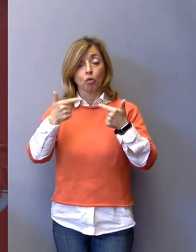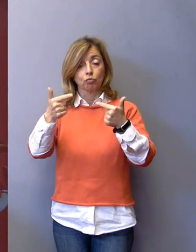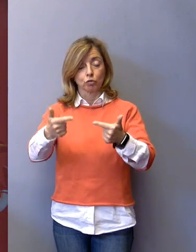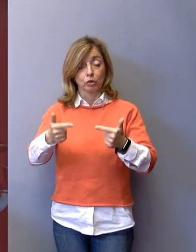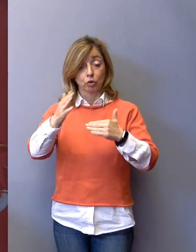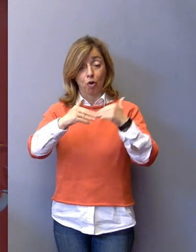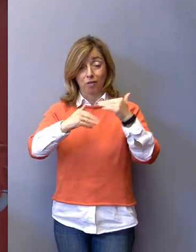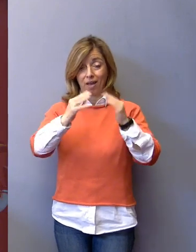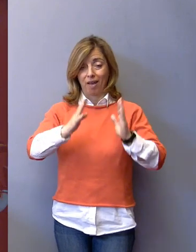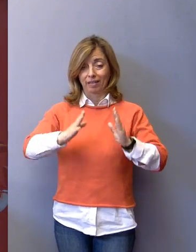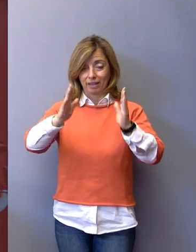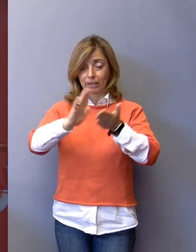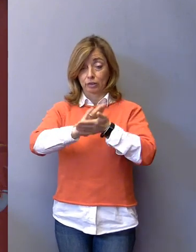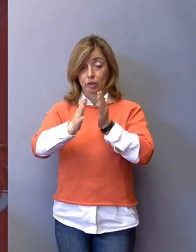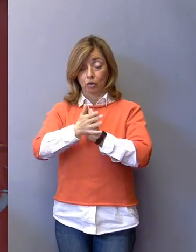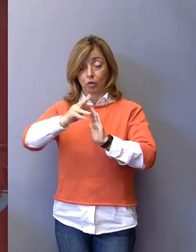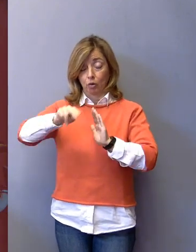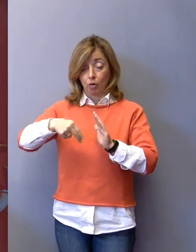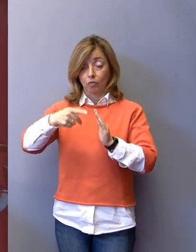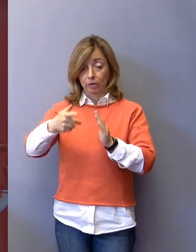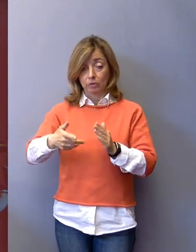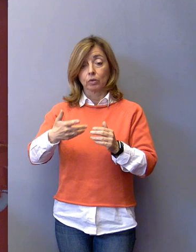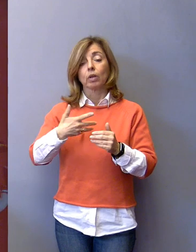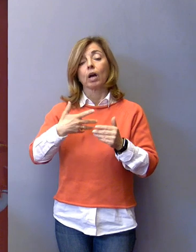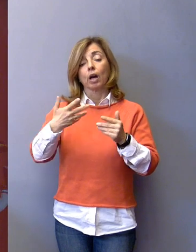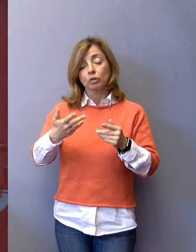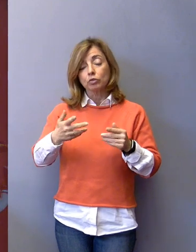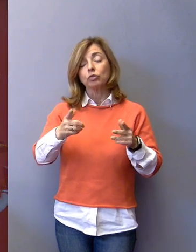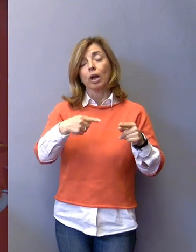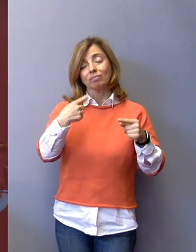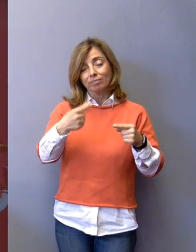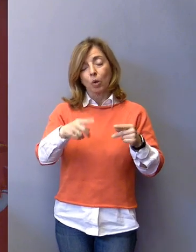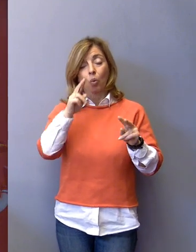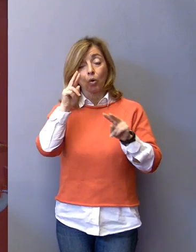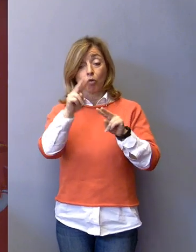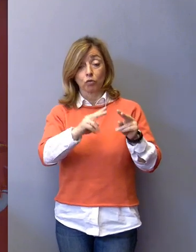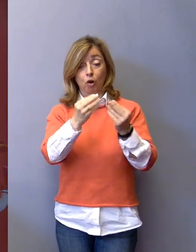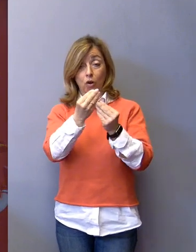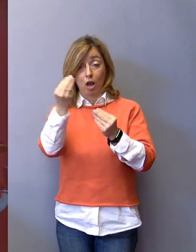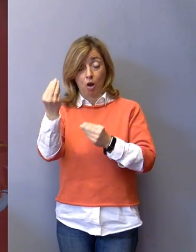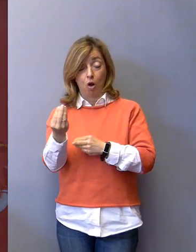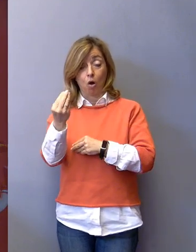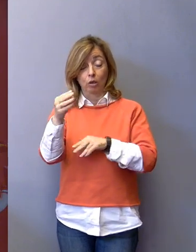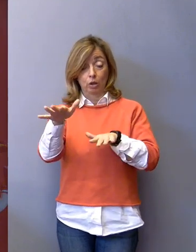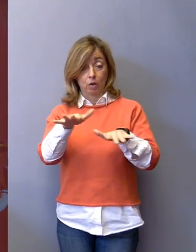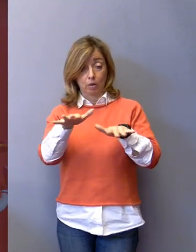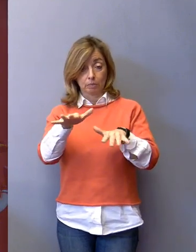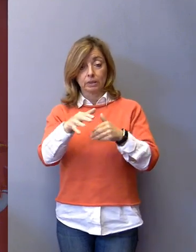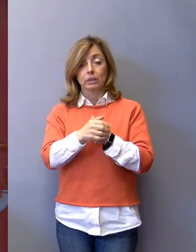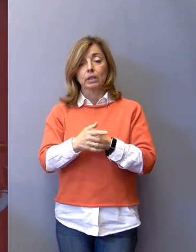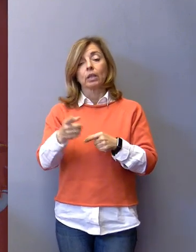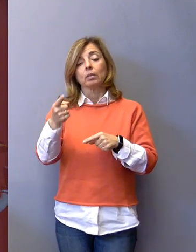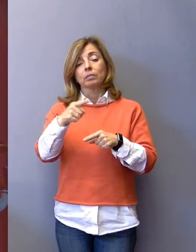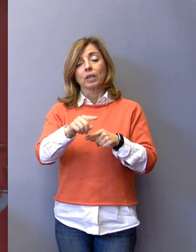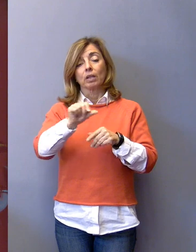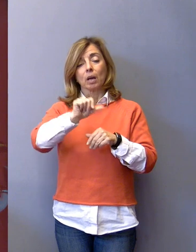ancora che sono egualmente soggette e quindi a questo passaggio di controllo da parte dell'organo amministrativo E quindi la parte da aggiungere